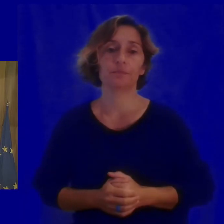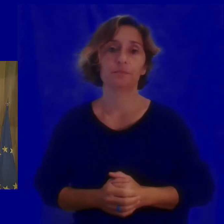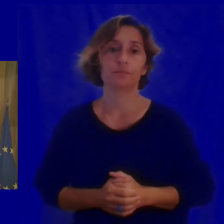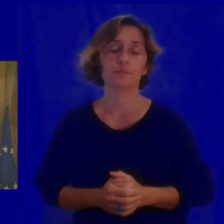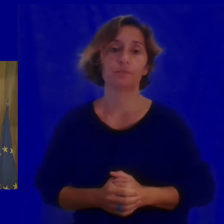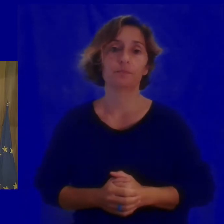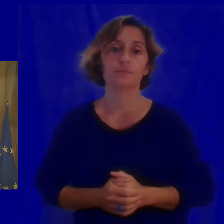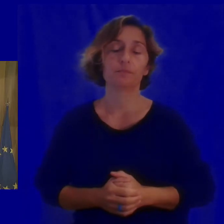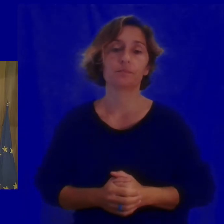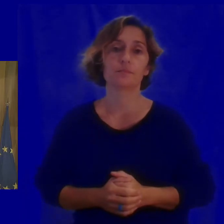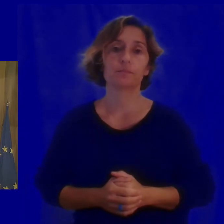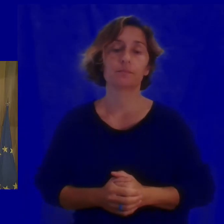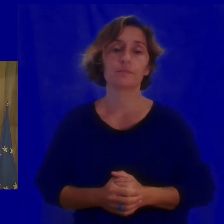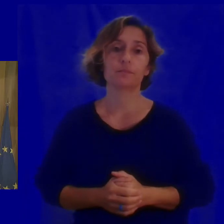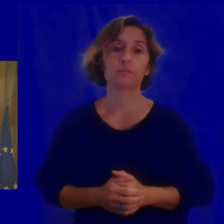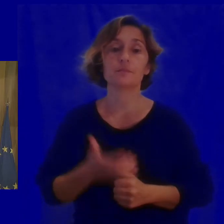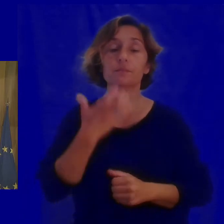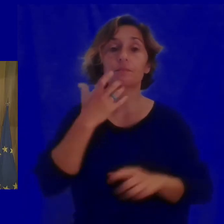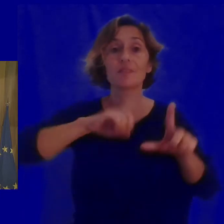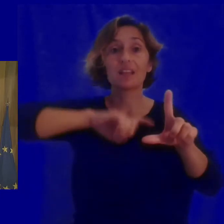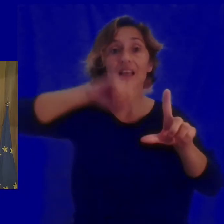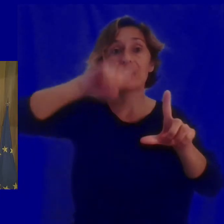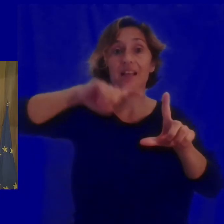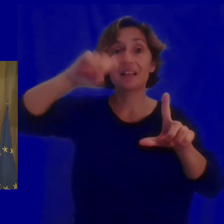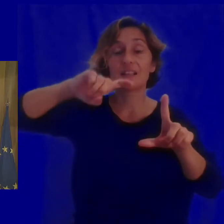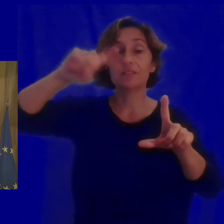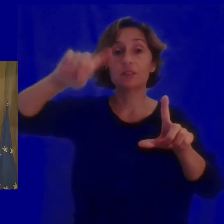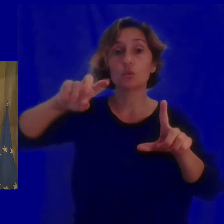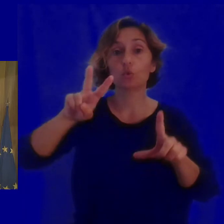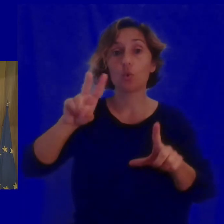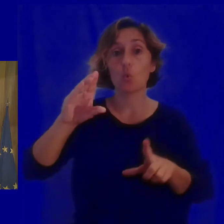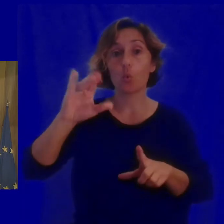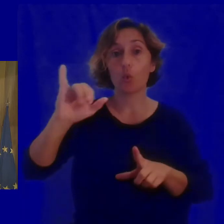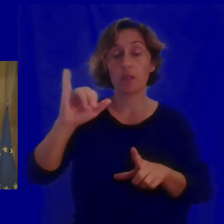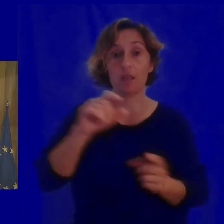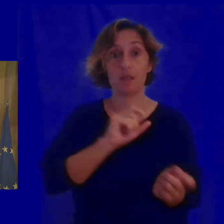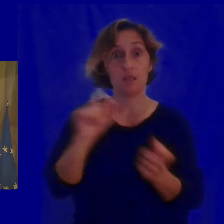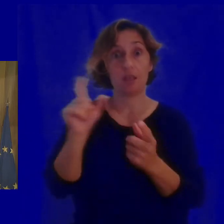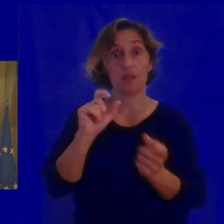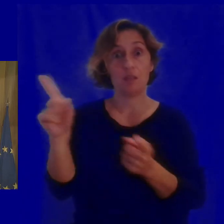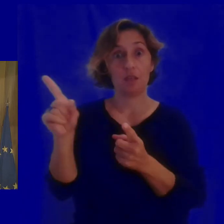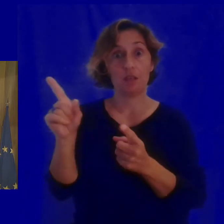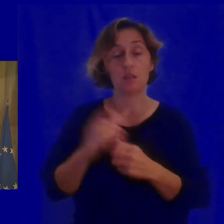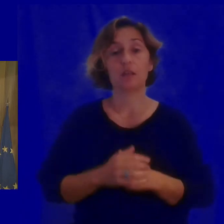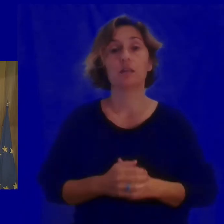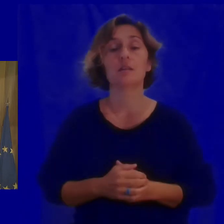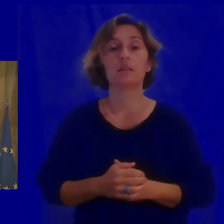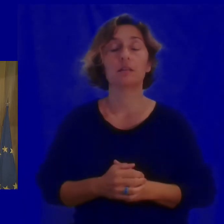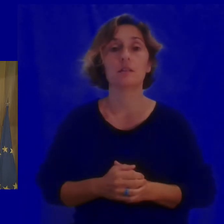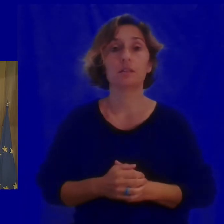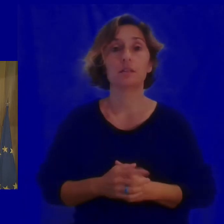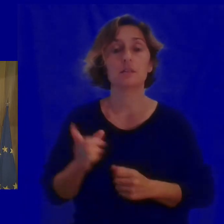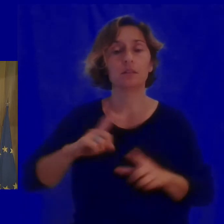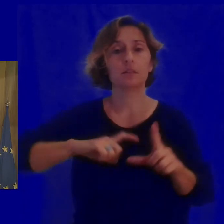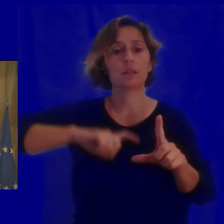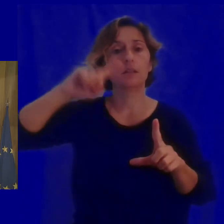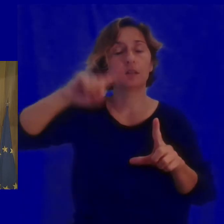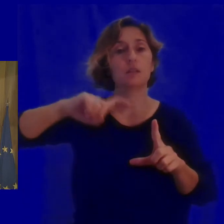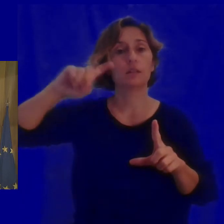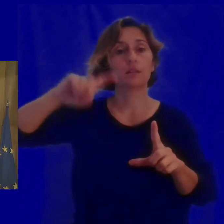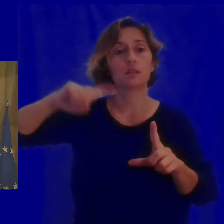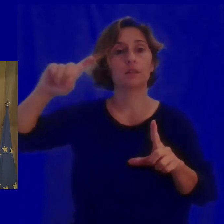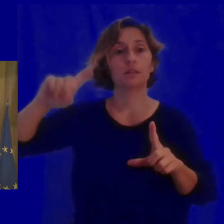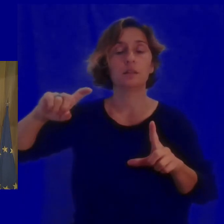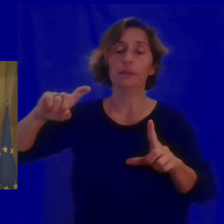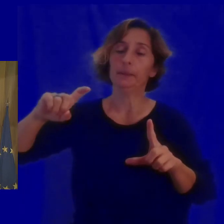Si vamos a la gráfica de los ingresos en UCI y los exitus, vemos que aquí la gráfica todavía no es